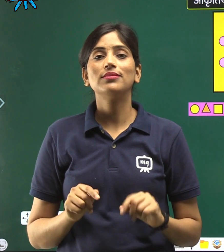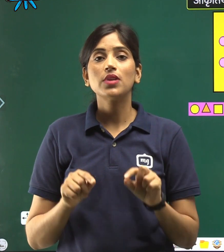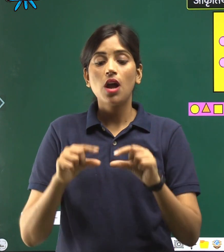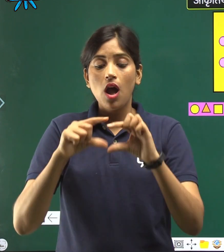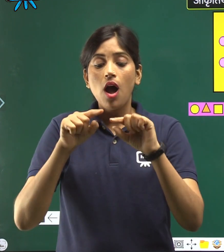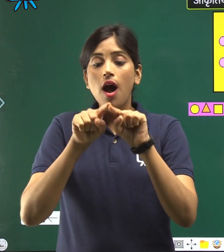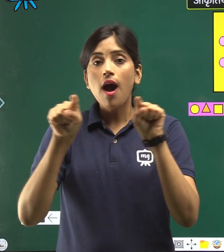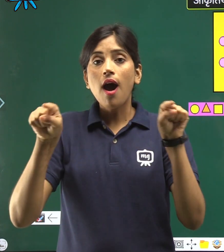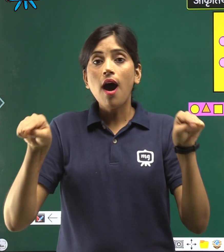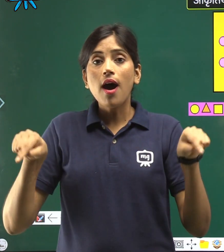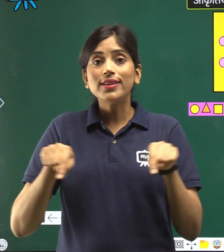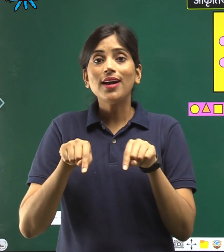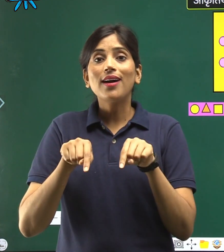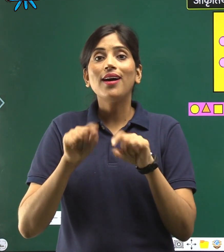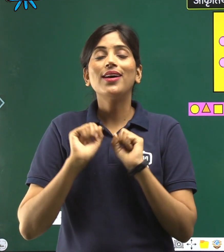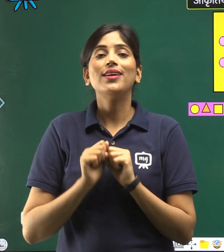आयताकार।